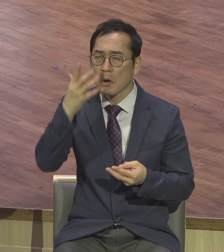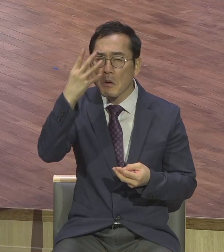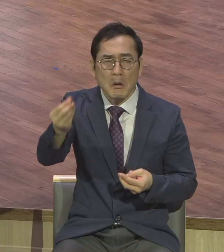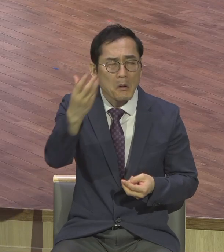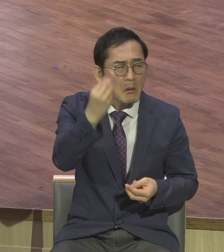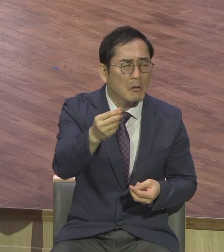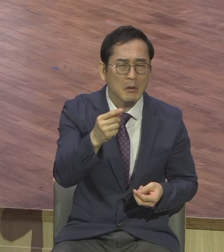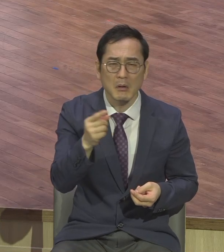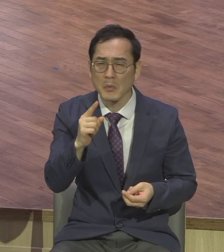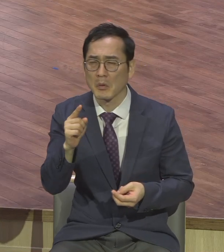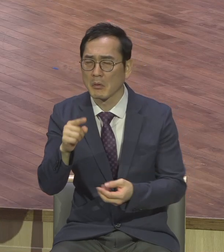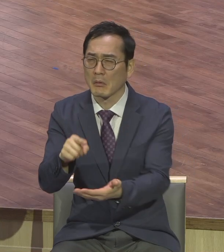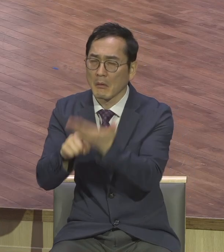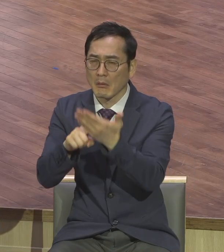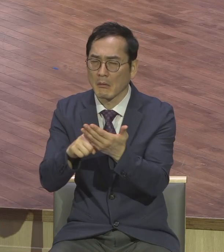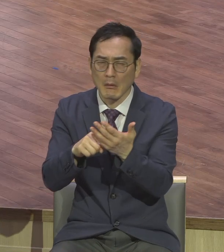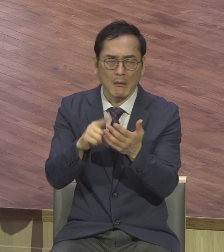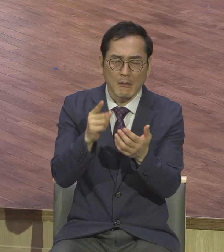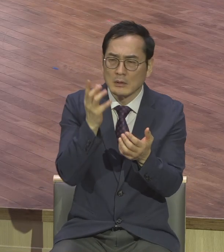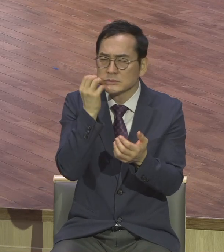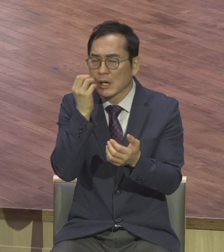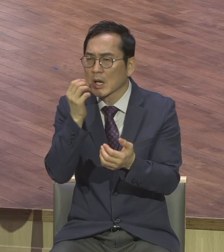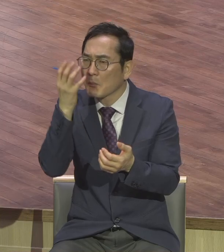답 없어요. 답은 못 줘요, 일반 교회들.